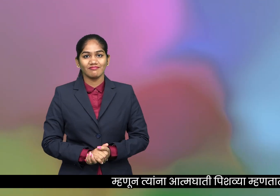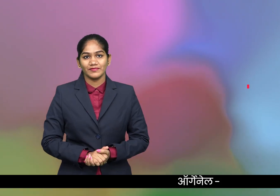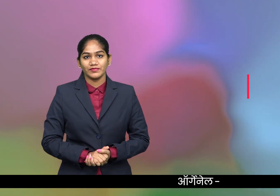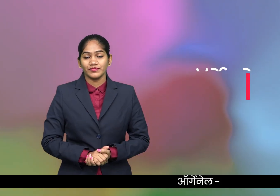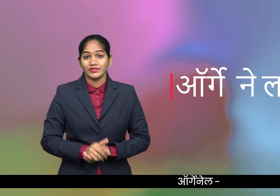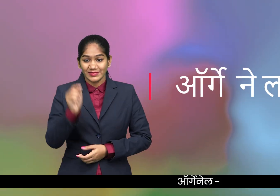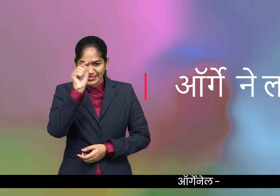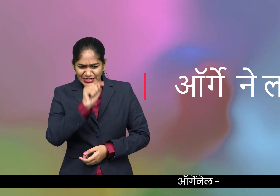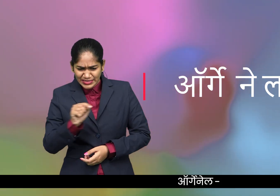ऑर्गनेल,